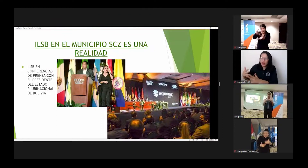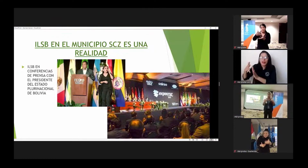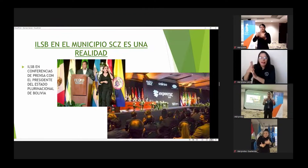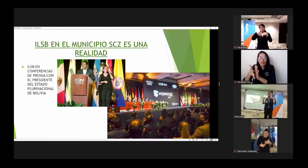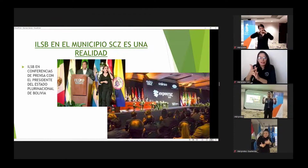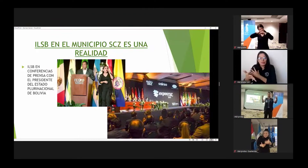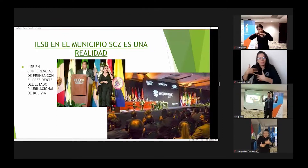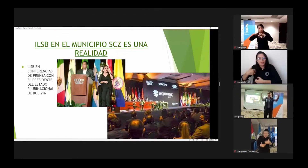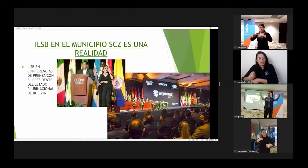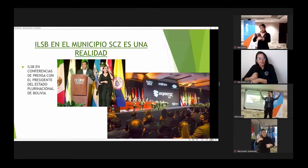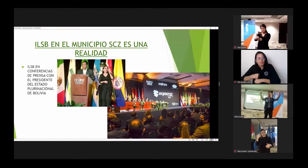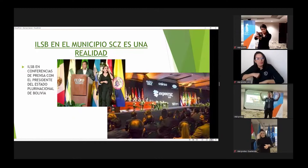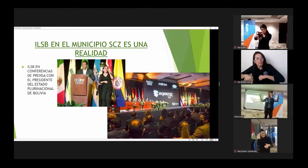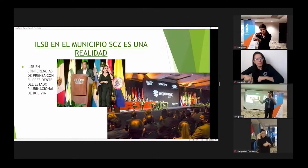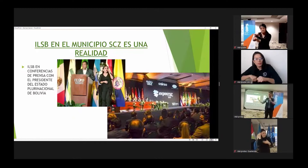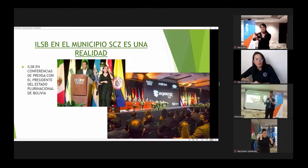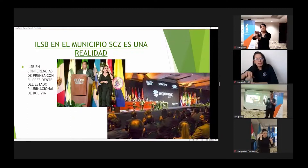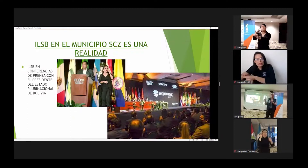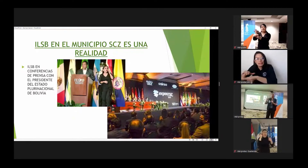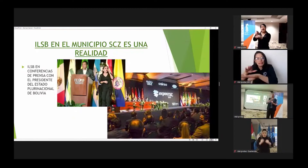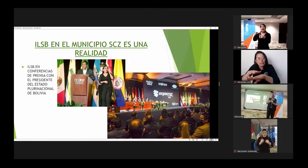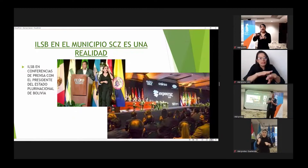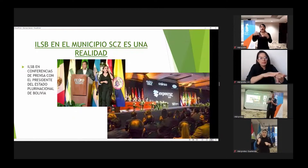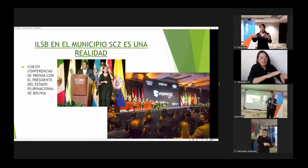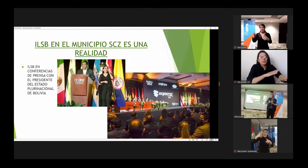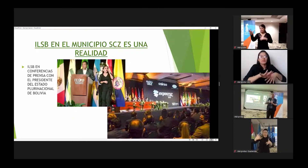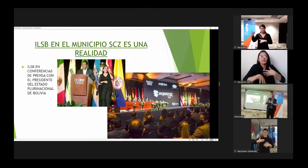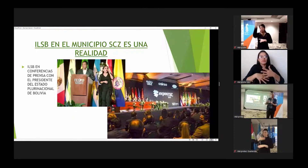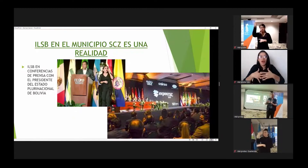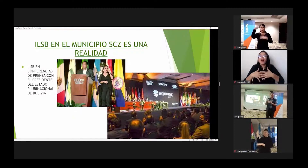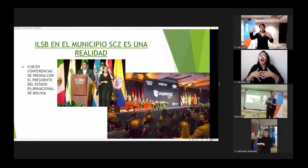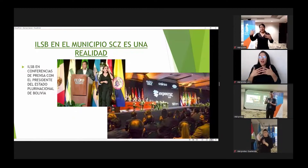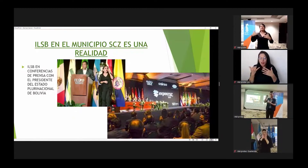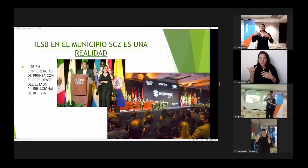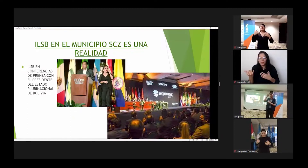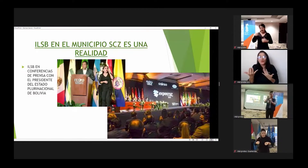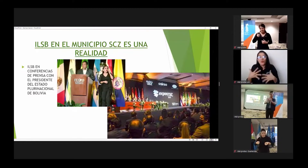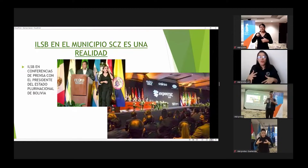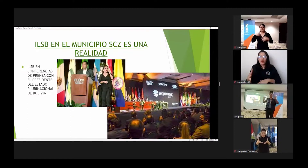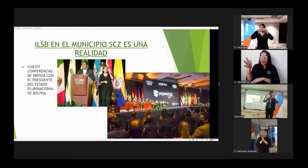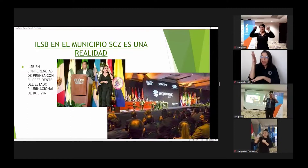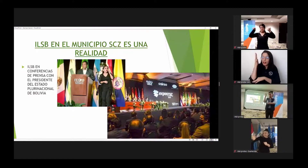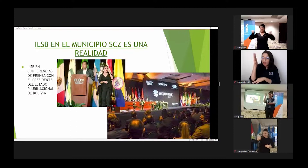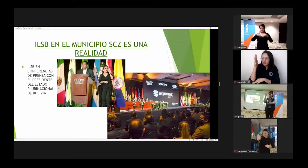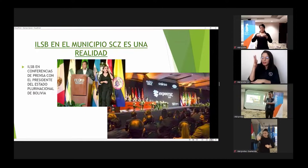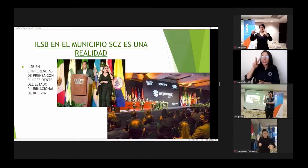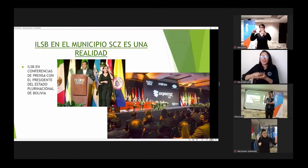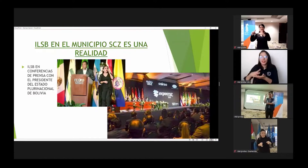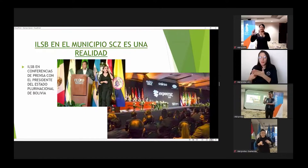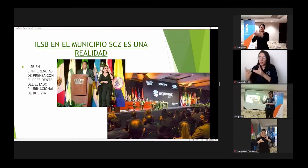concientización, pudimos lograr que en conferencias de prensa se pueda seguir teniendo a la intérprete en eventos súper...